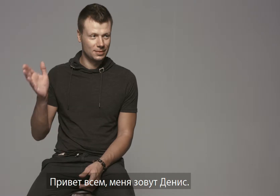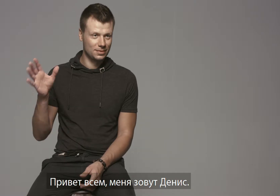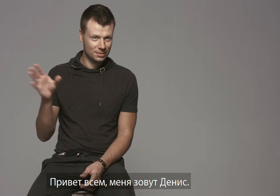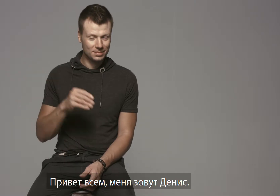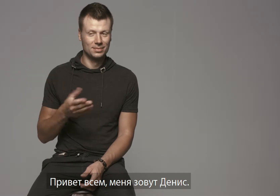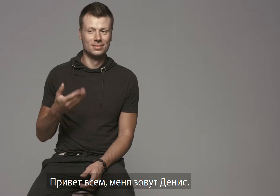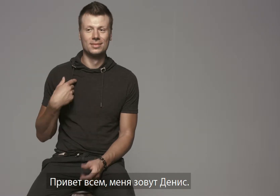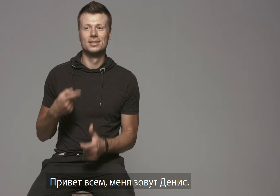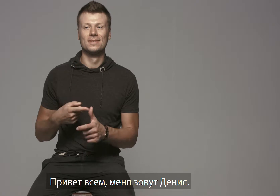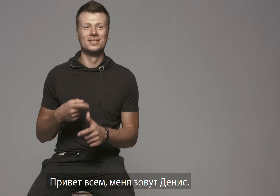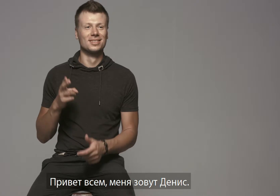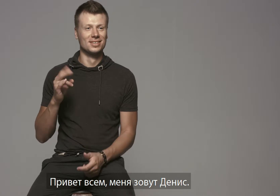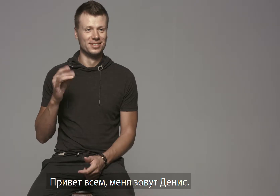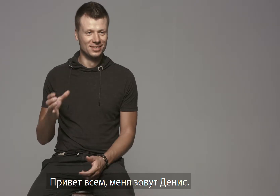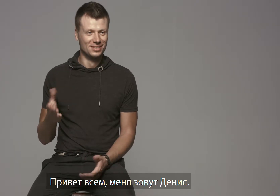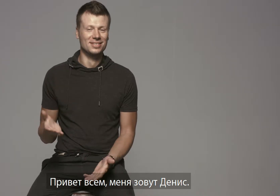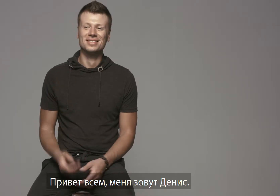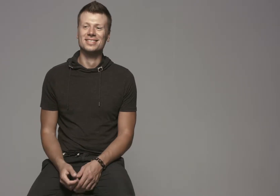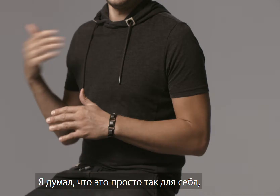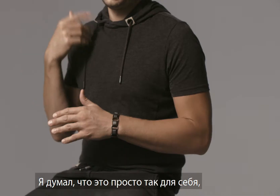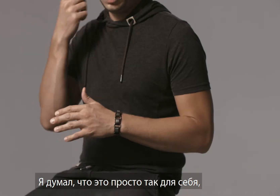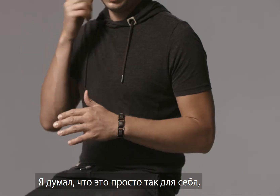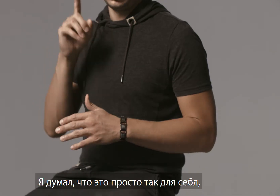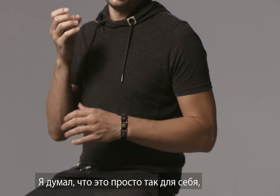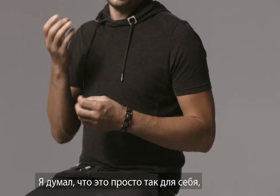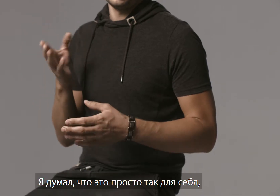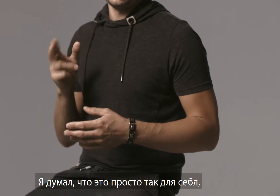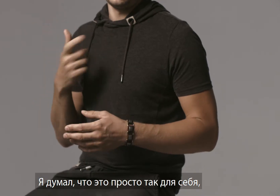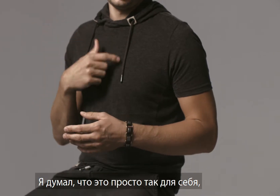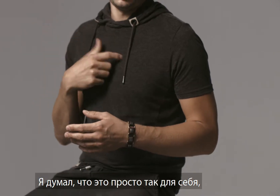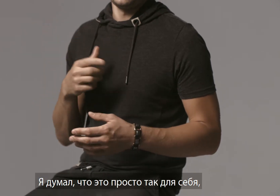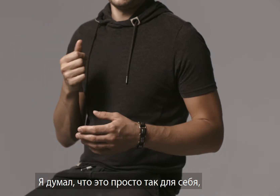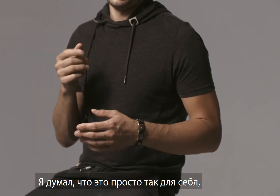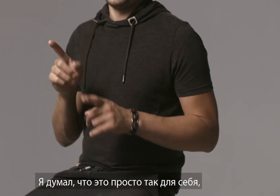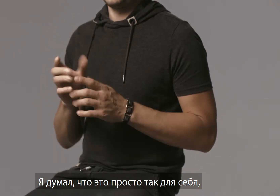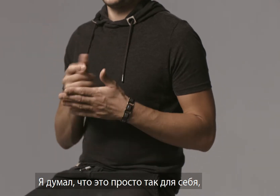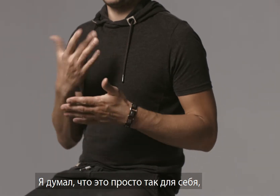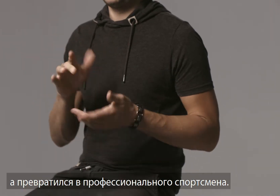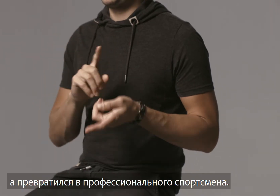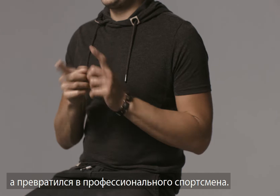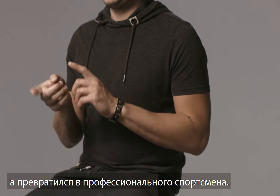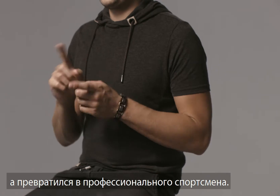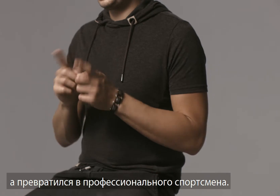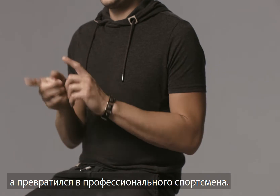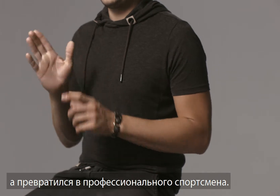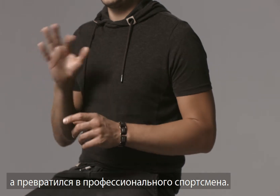Привет всем, меня зовут Денис. Я думал, что это просто так, для себя, а превратился в